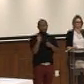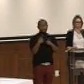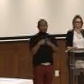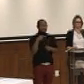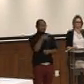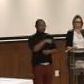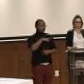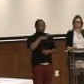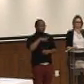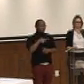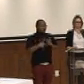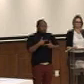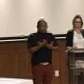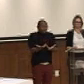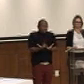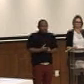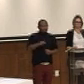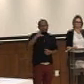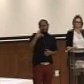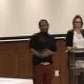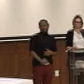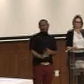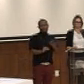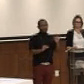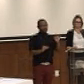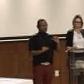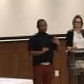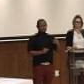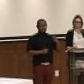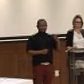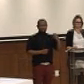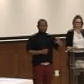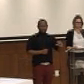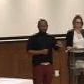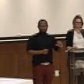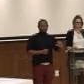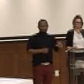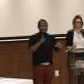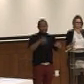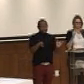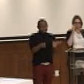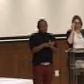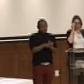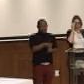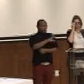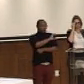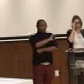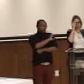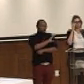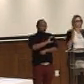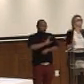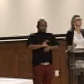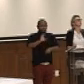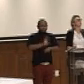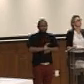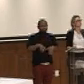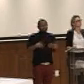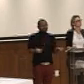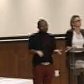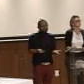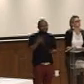função menor que a FCC, que é do coordenador do curso. Então, nós achamos altamente